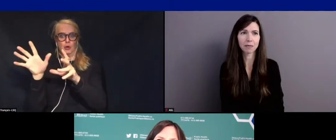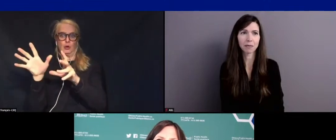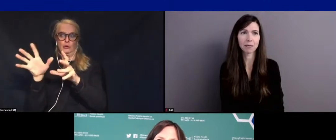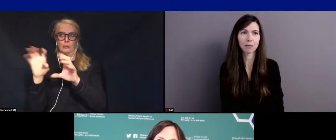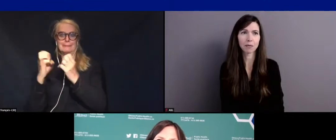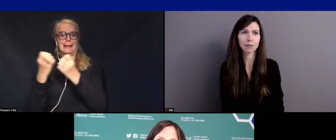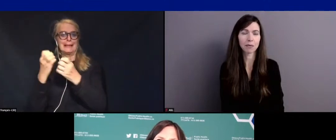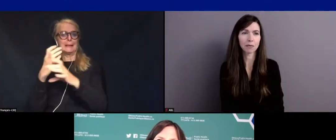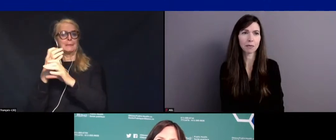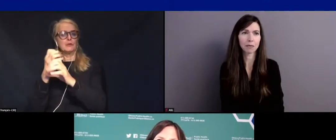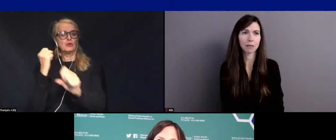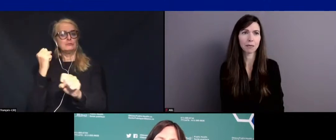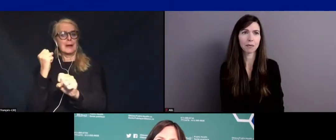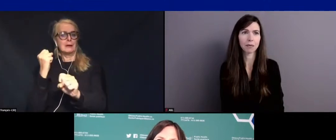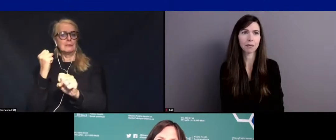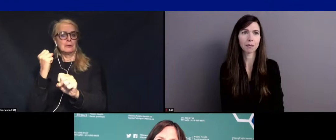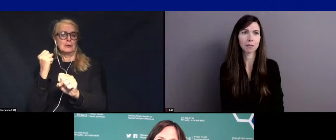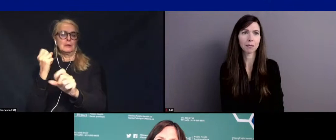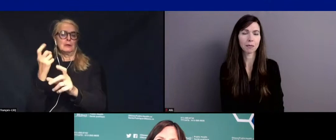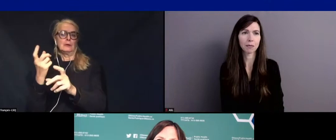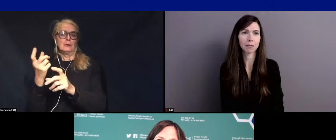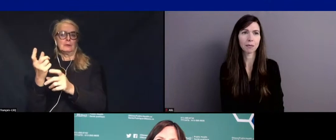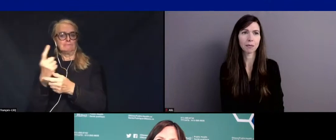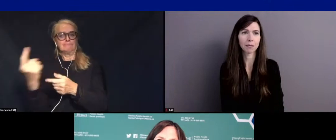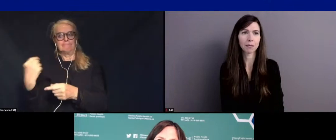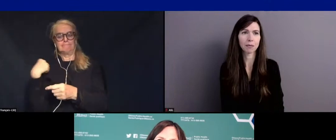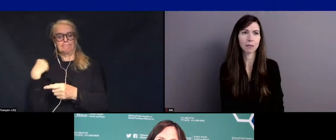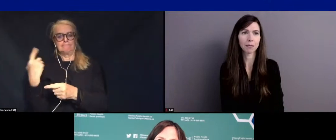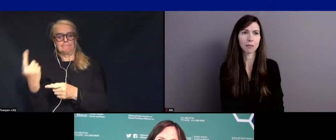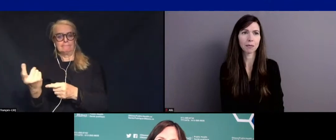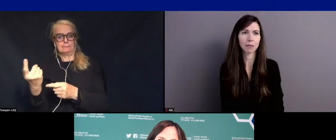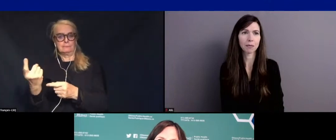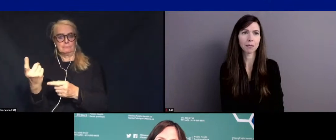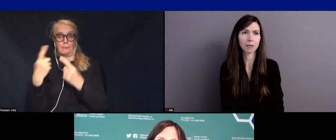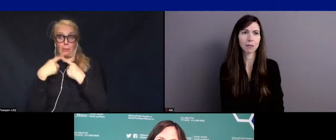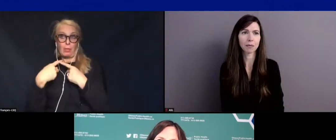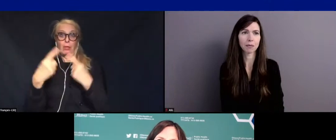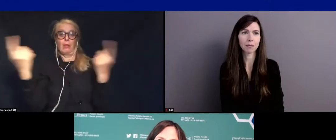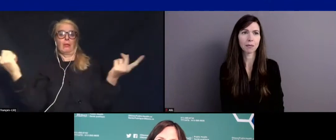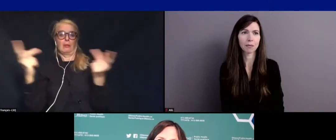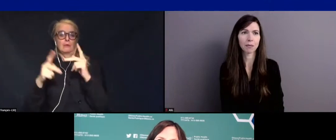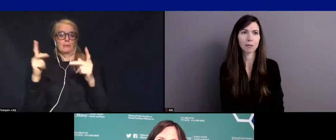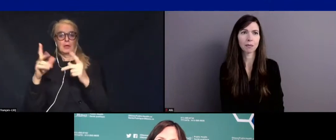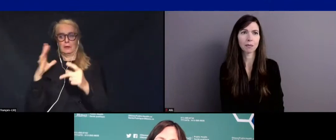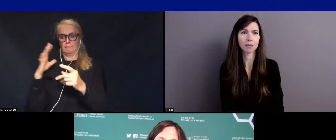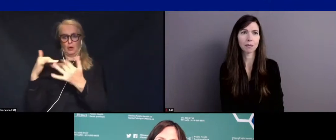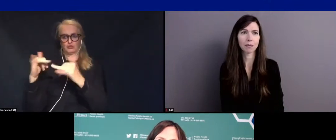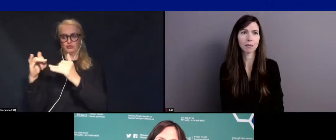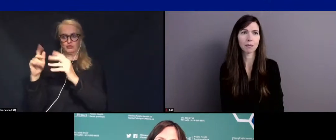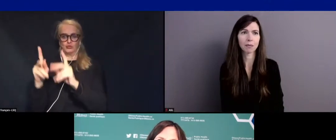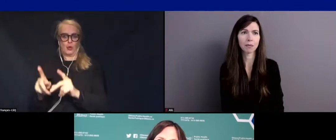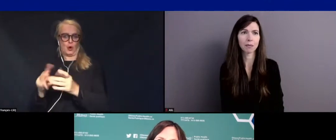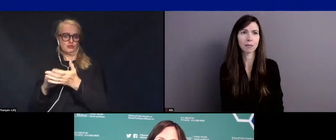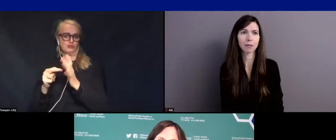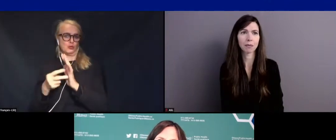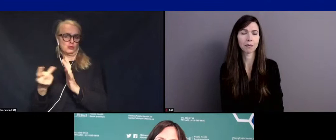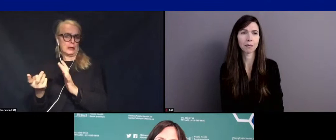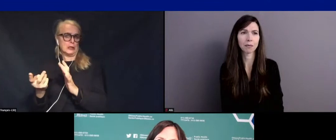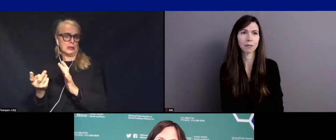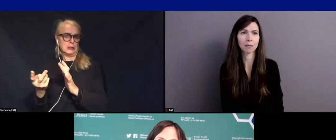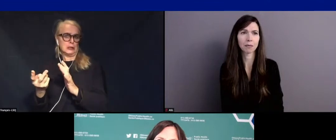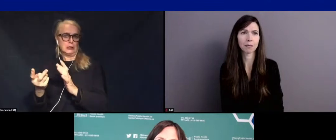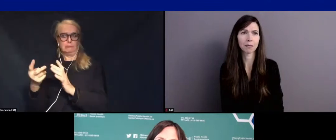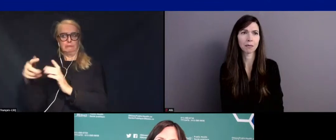dernière. L'Université et les GGs ont fait une sortie publique comme quoi des joueurs qui devaient être